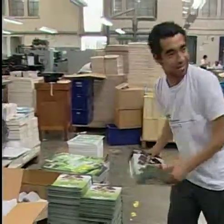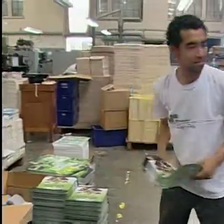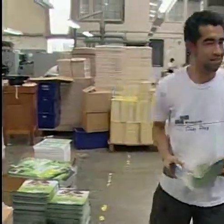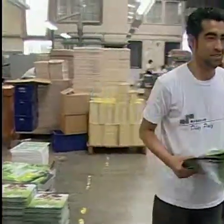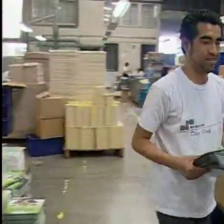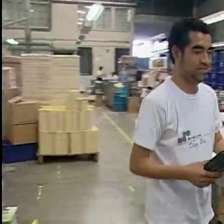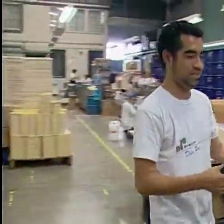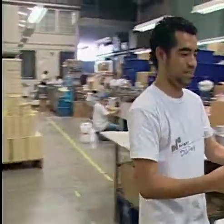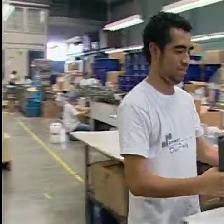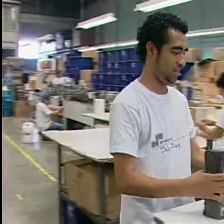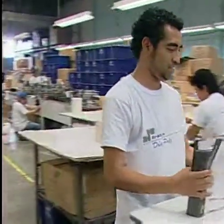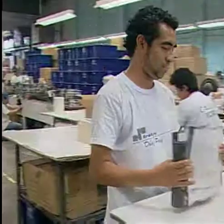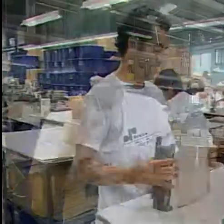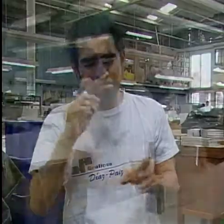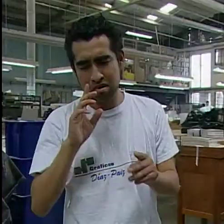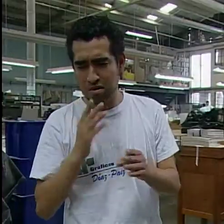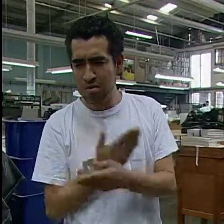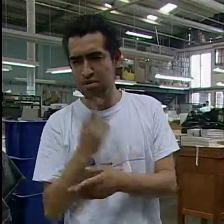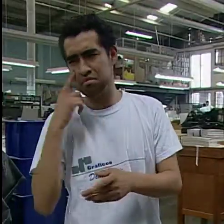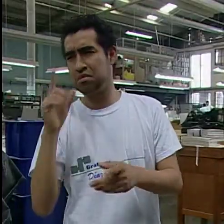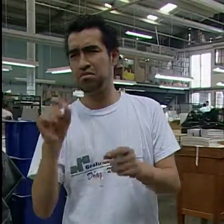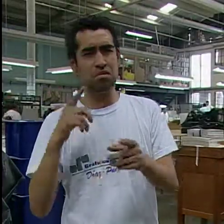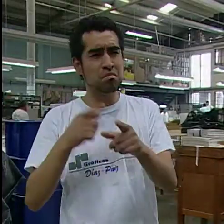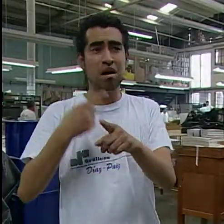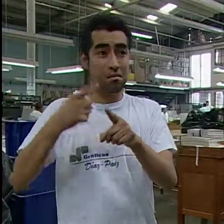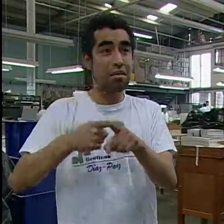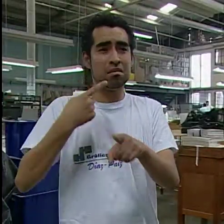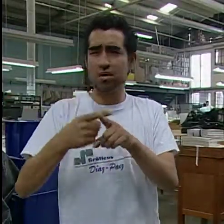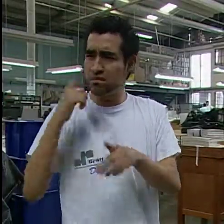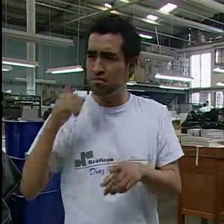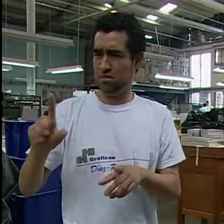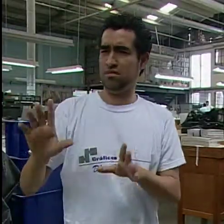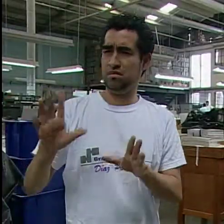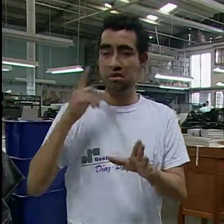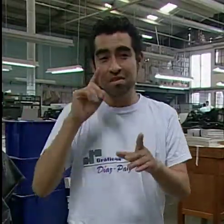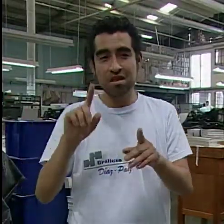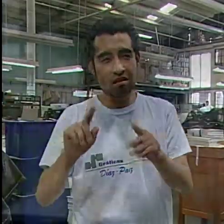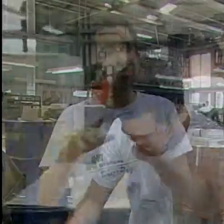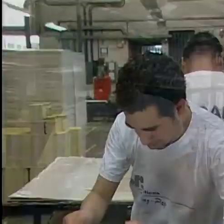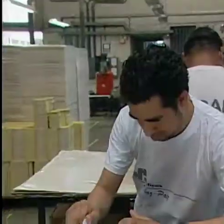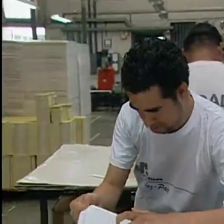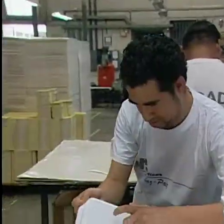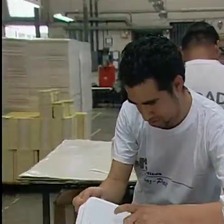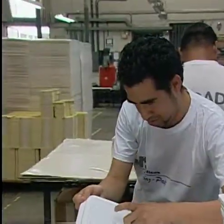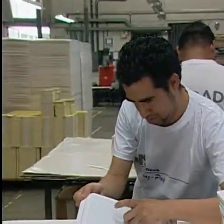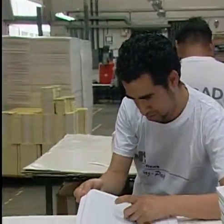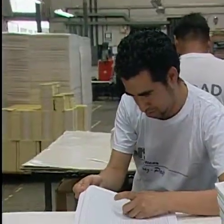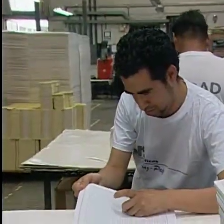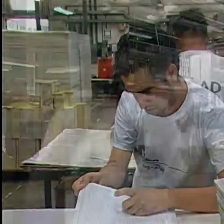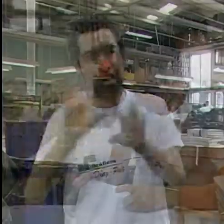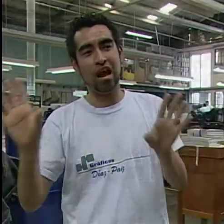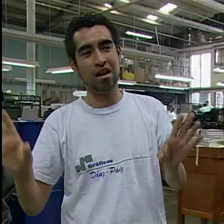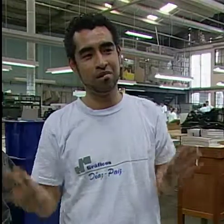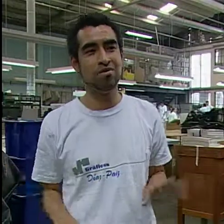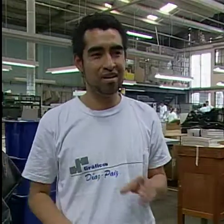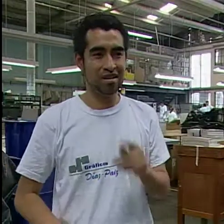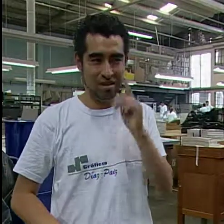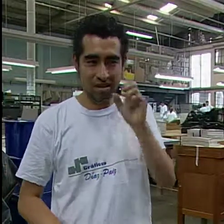aquí, guardo cosas, cuando veo me explican. Y trabajo y tengo muy claro cuando